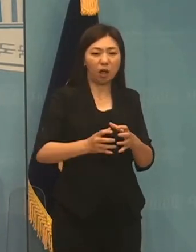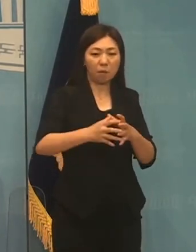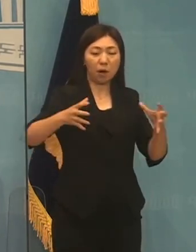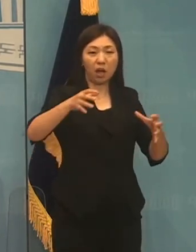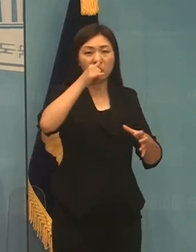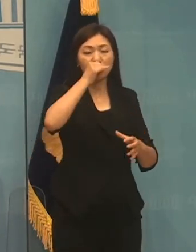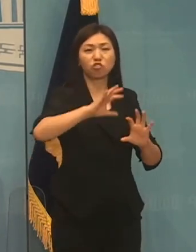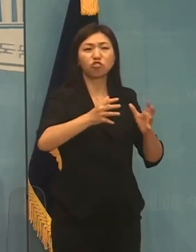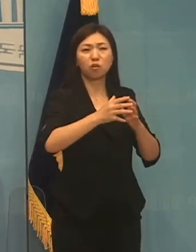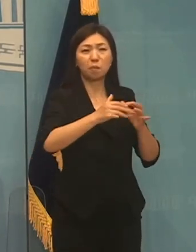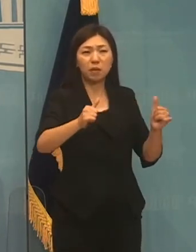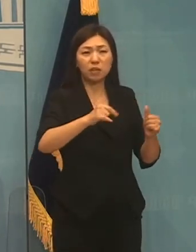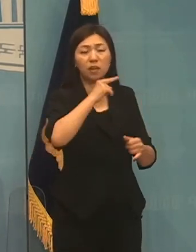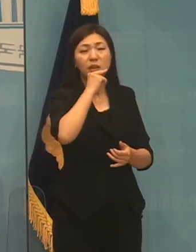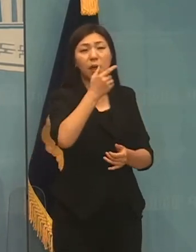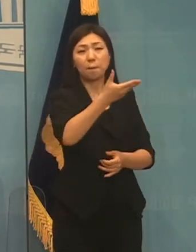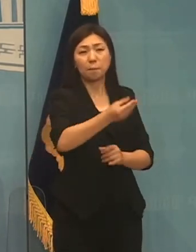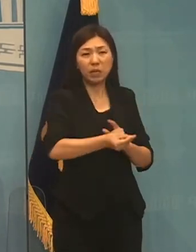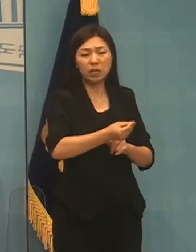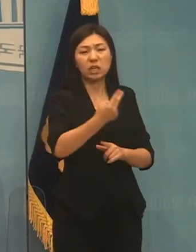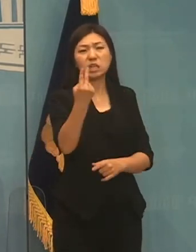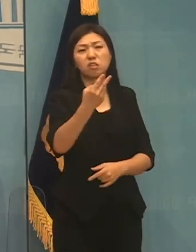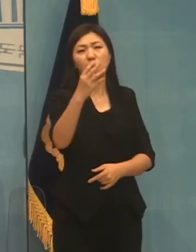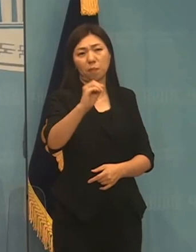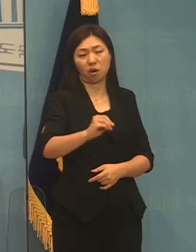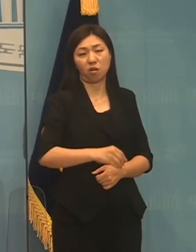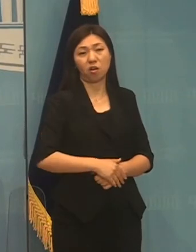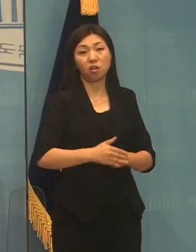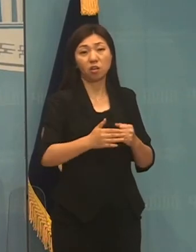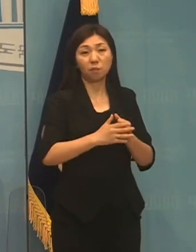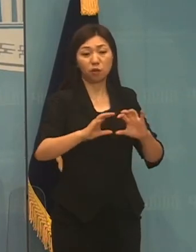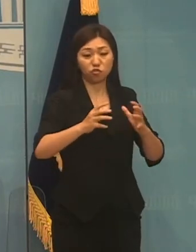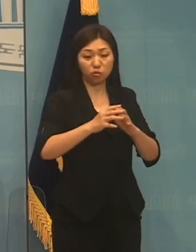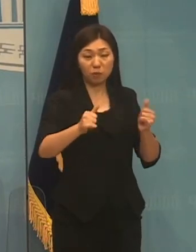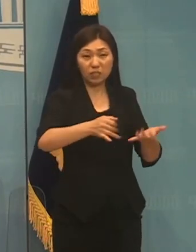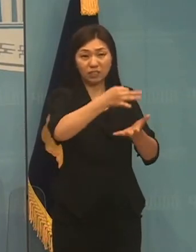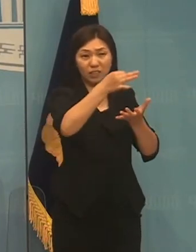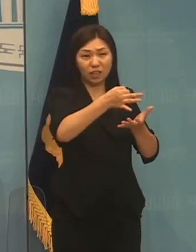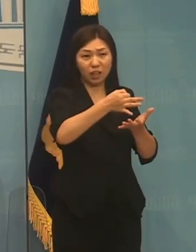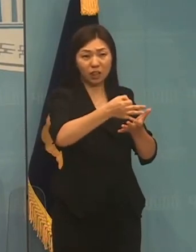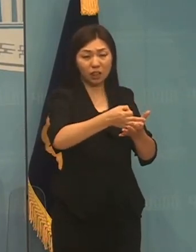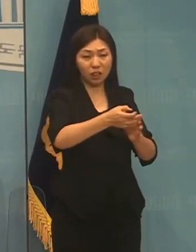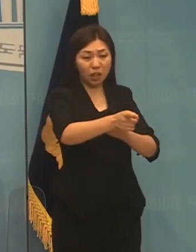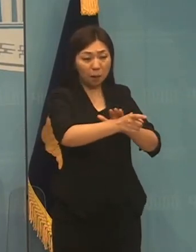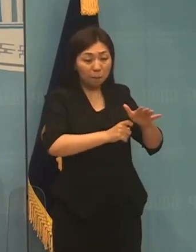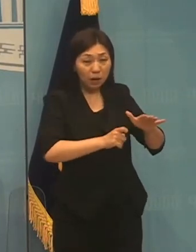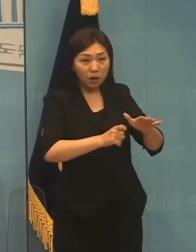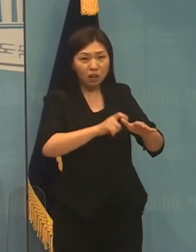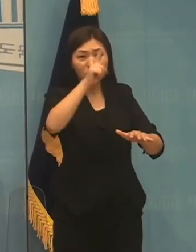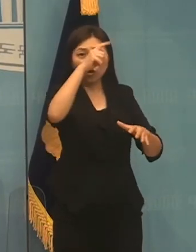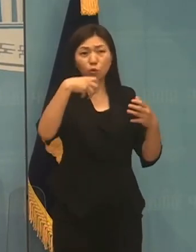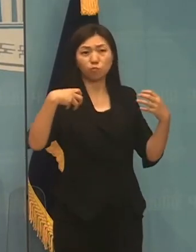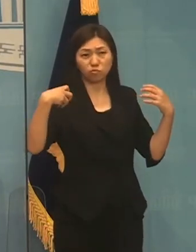남겨 국민의 재산을 약탈해간 정권이 온 국민을